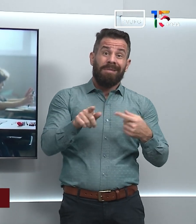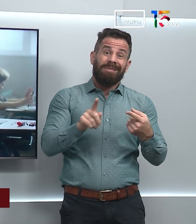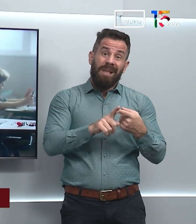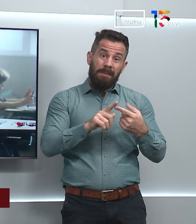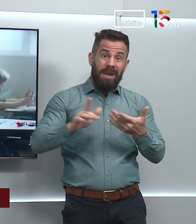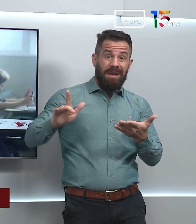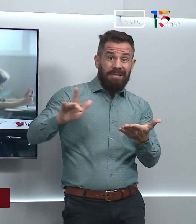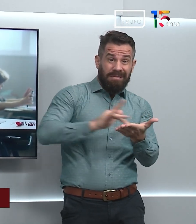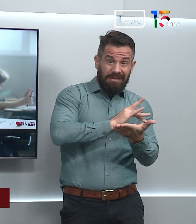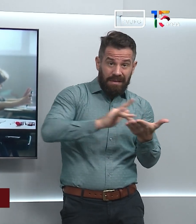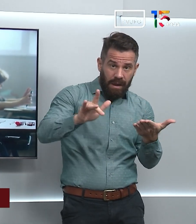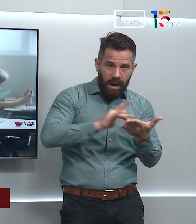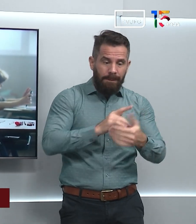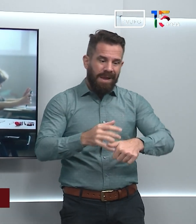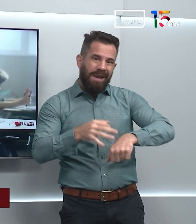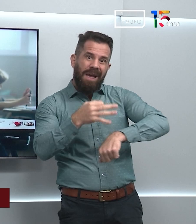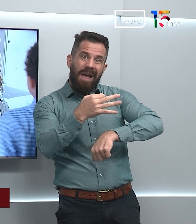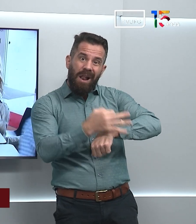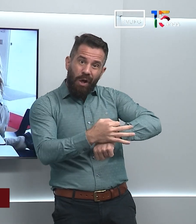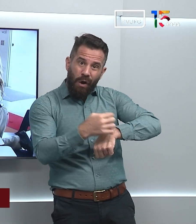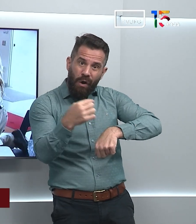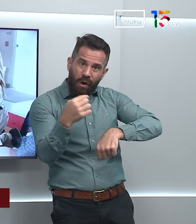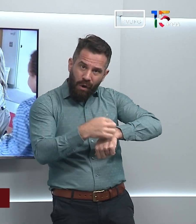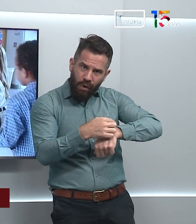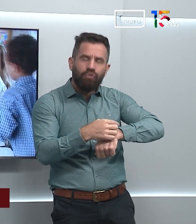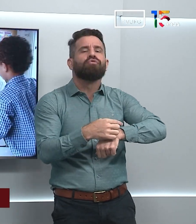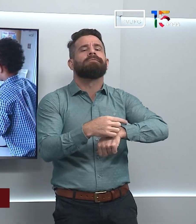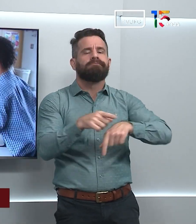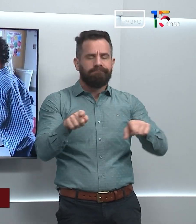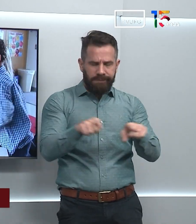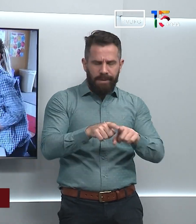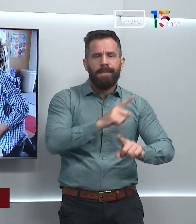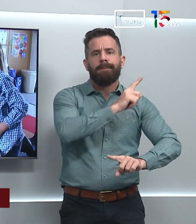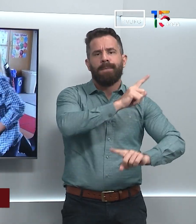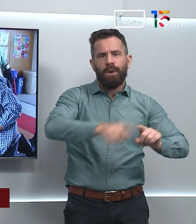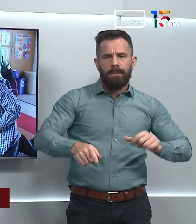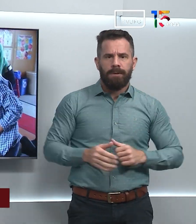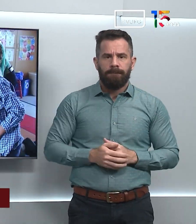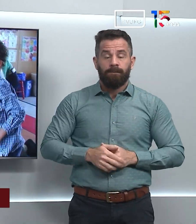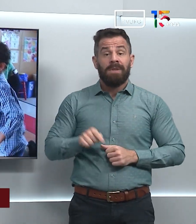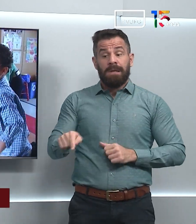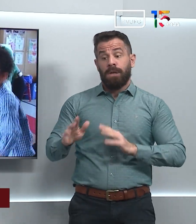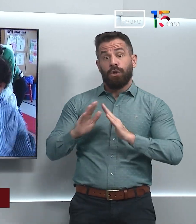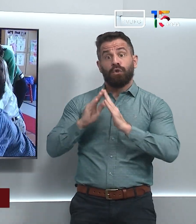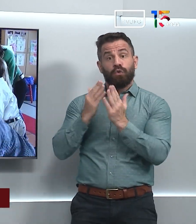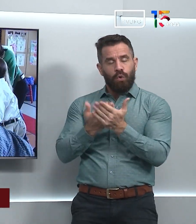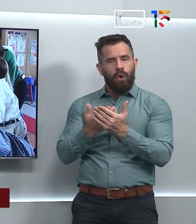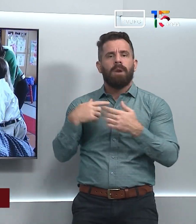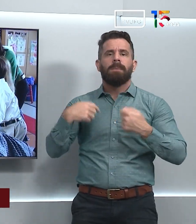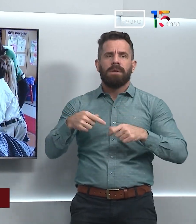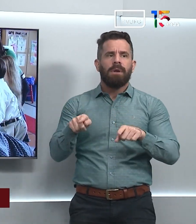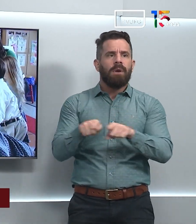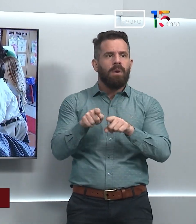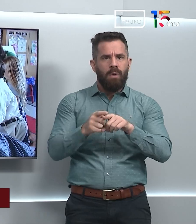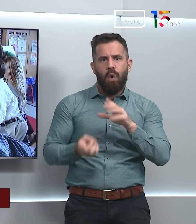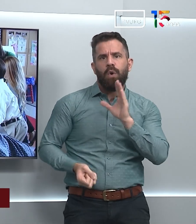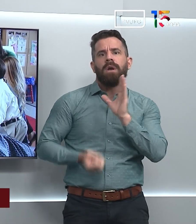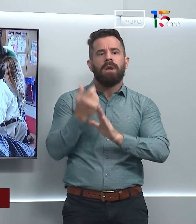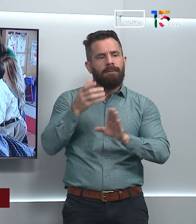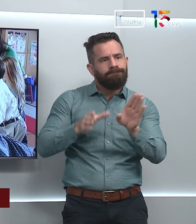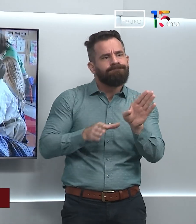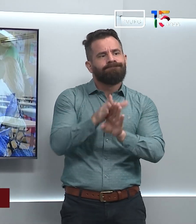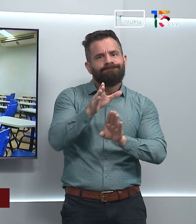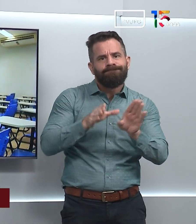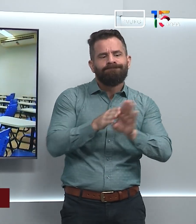inteligentes também estão proibidos. Em contrapartida, as escolas devem criar estratégias de conscientização sobre excesso